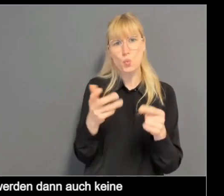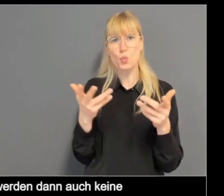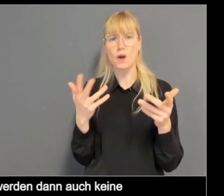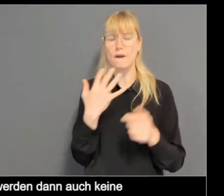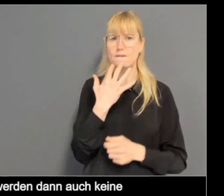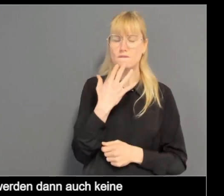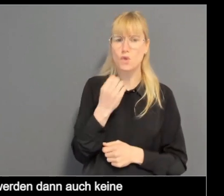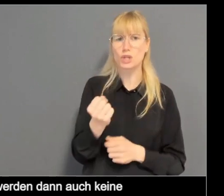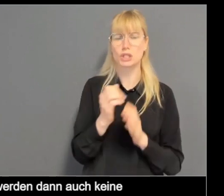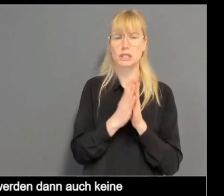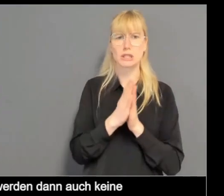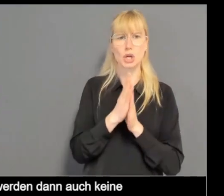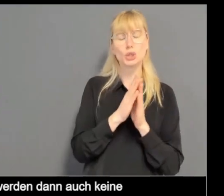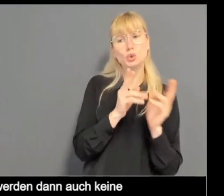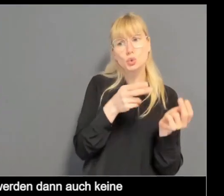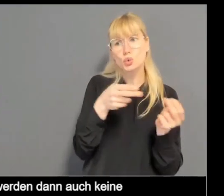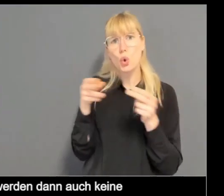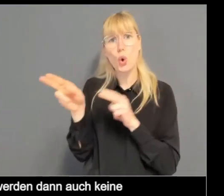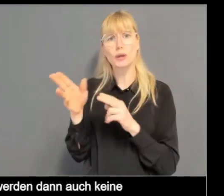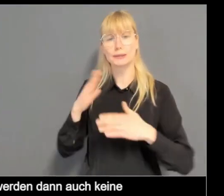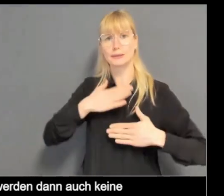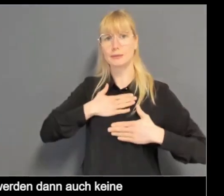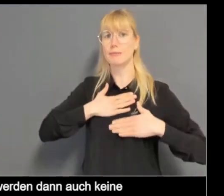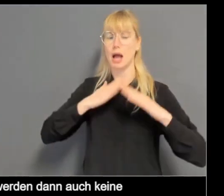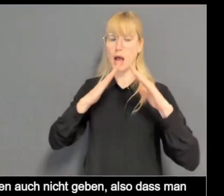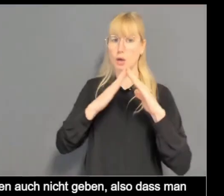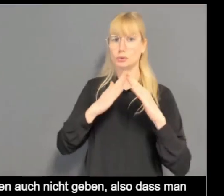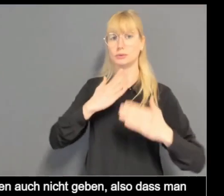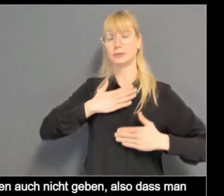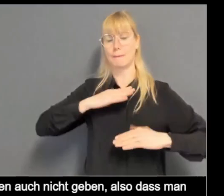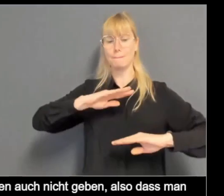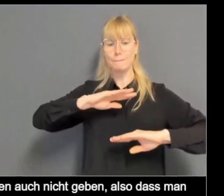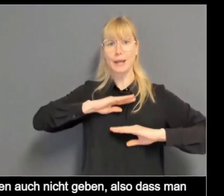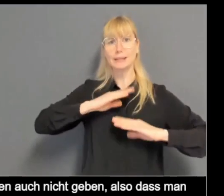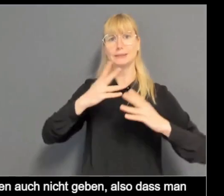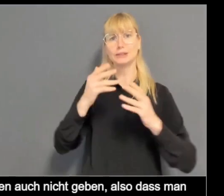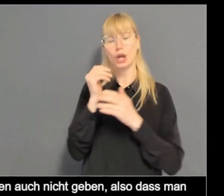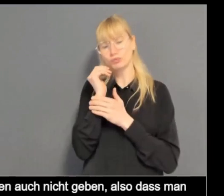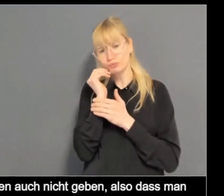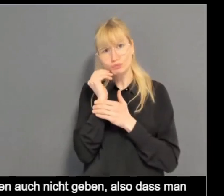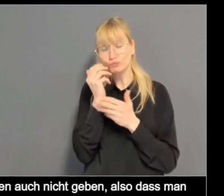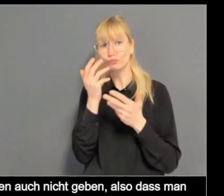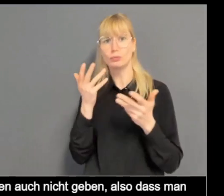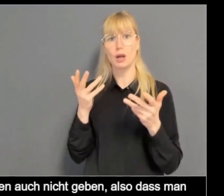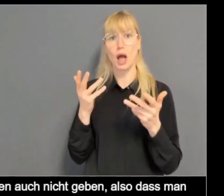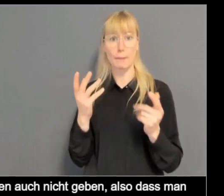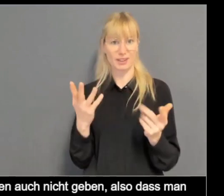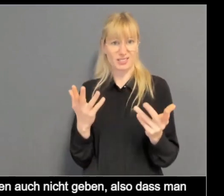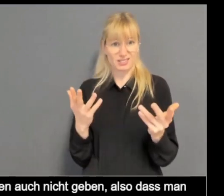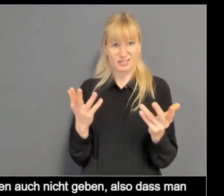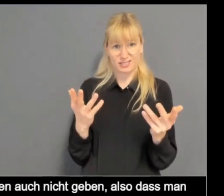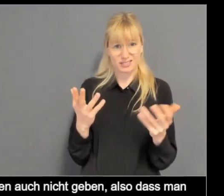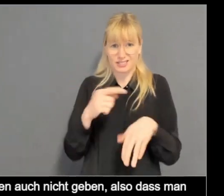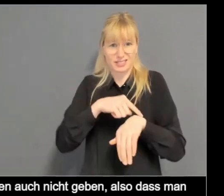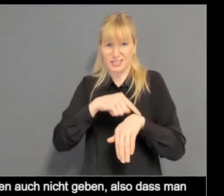geht, getragen sicherlich auch von dem Wunsch, nach Möglichkeit wieder zurückzugehen. Aber vor der